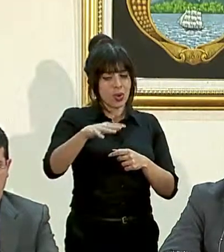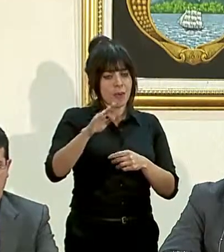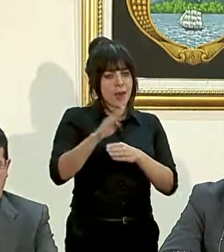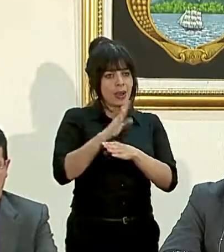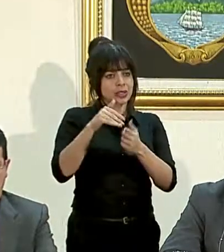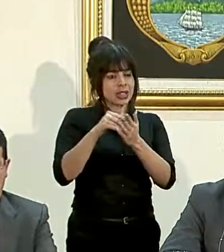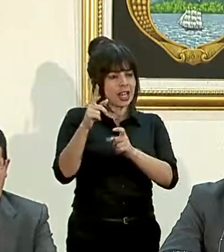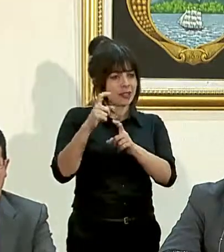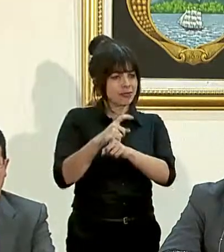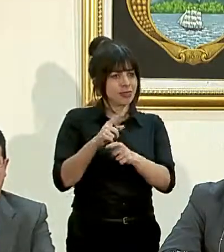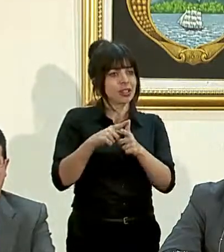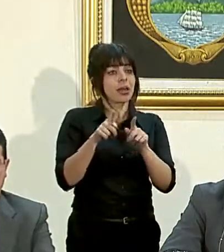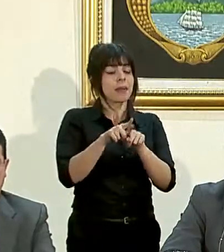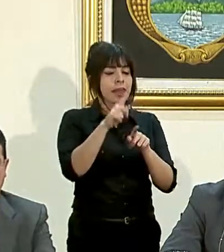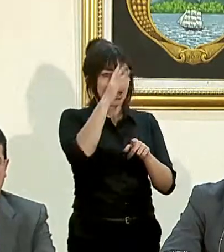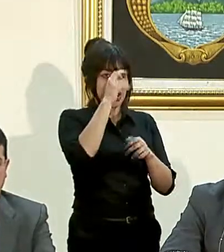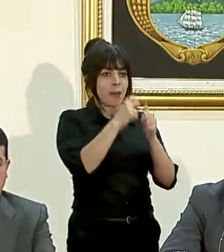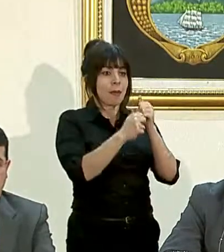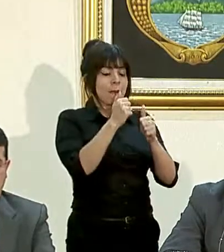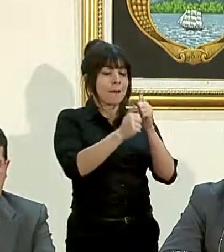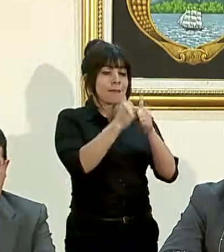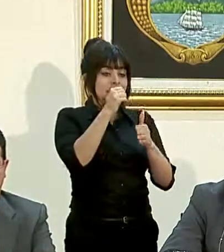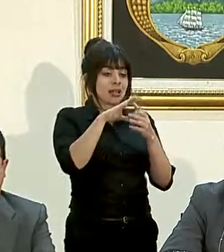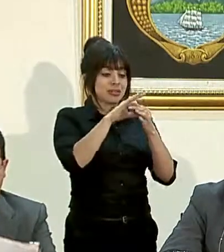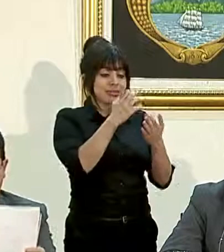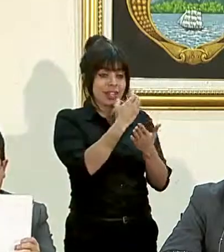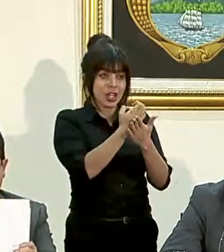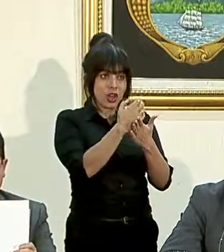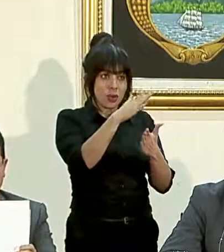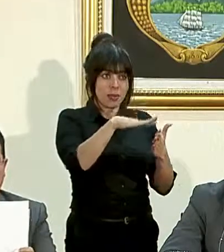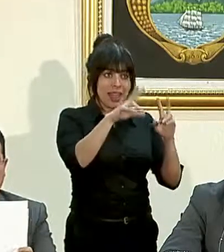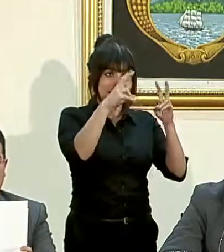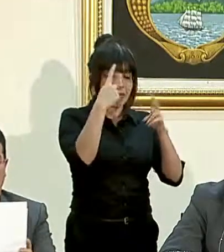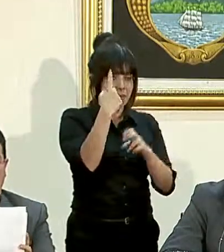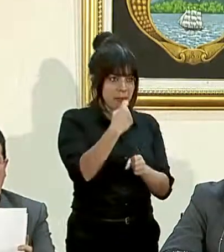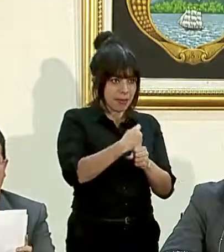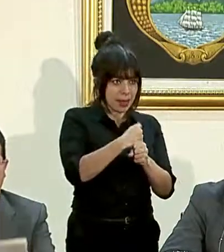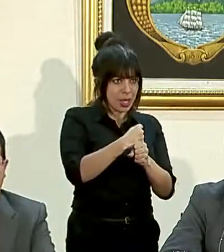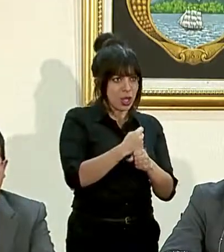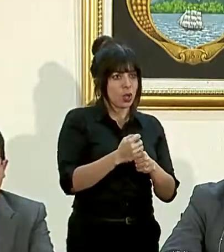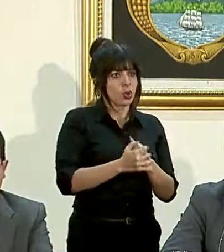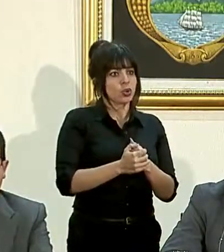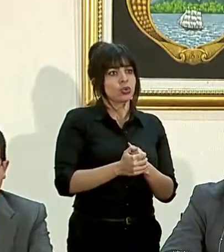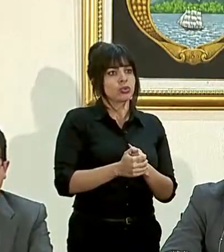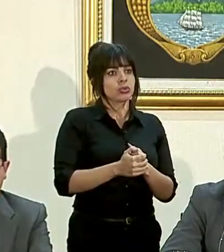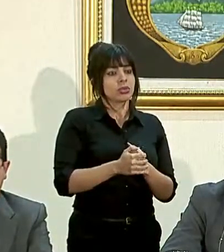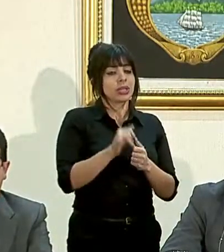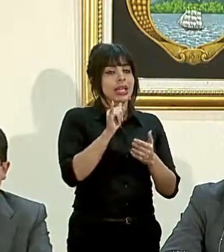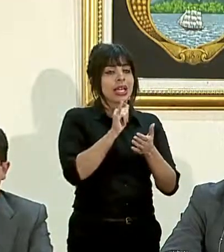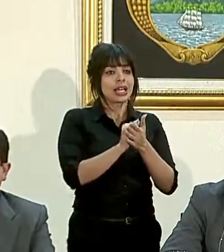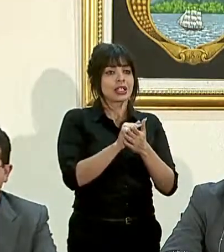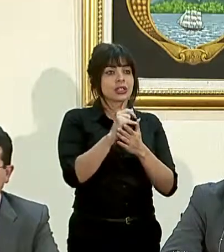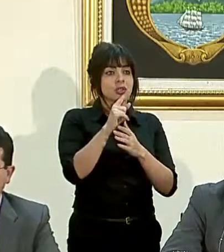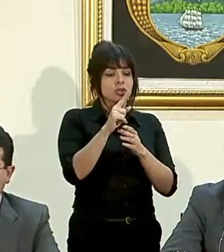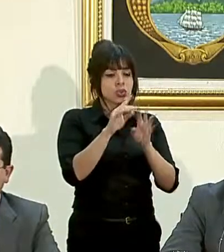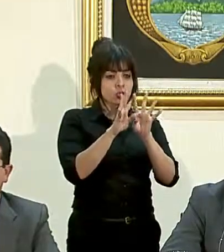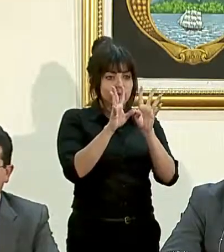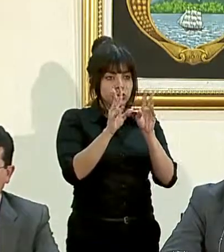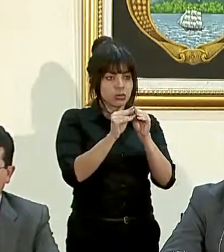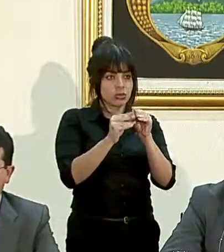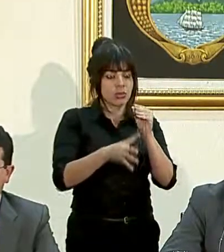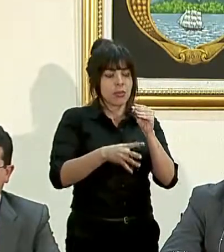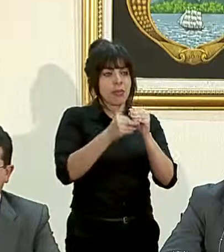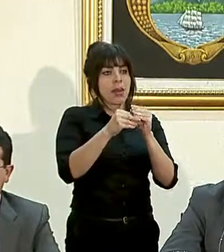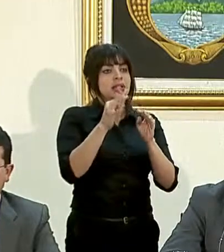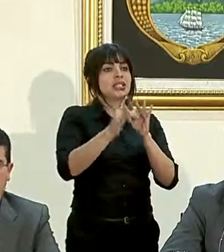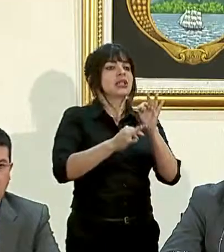las, los problemas mayores que demuestra la economía, el tema del desempleo, este, es un fenómeno más de